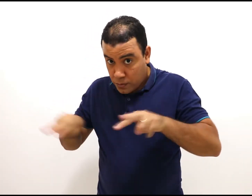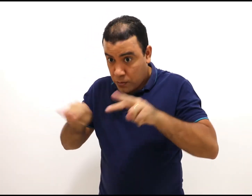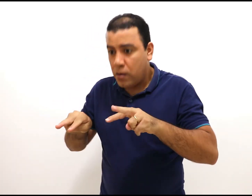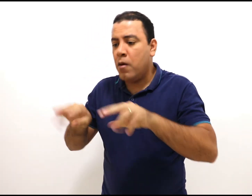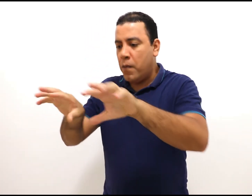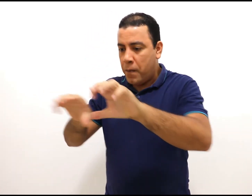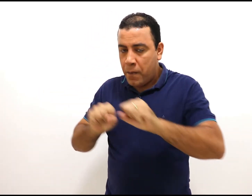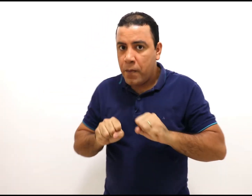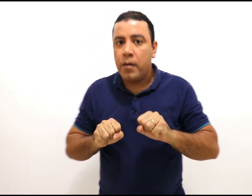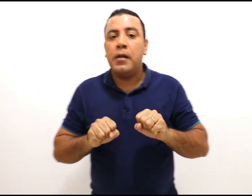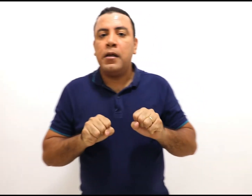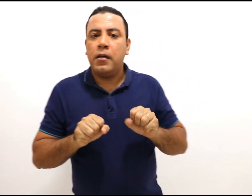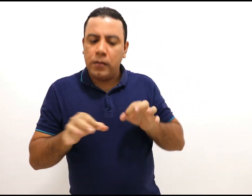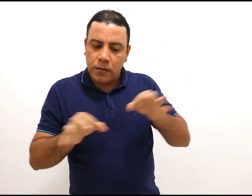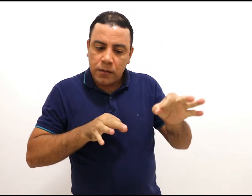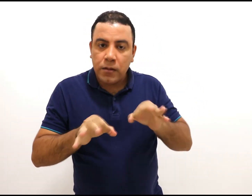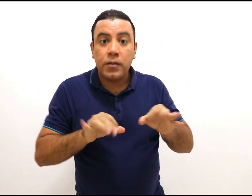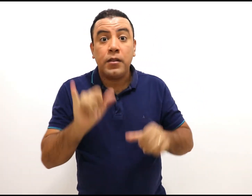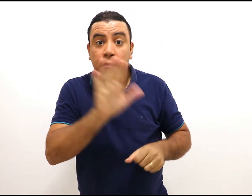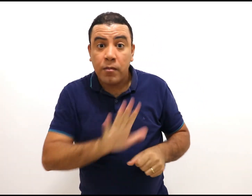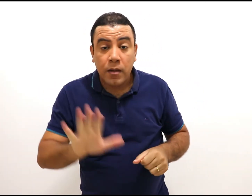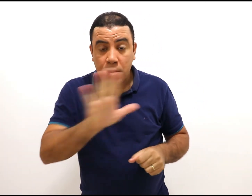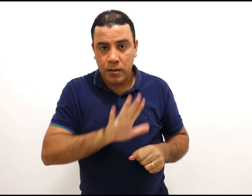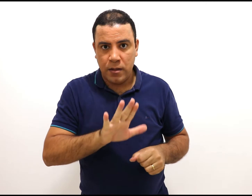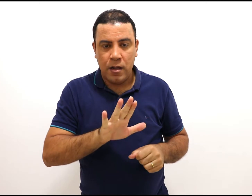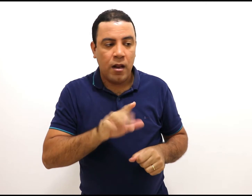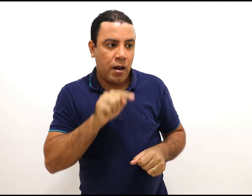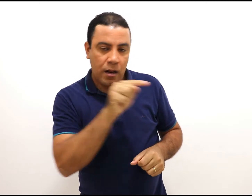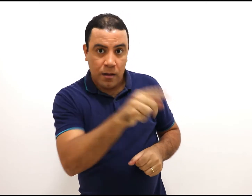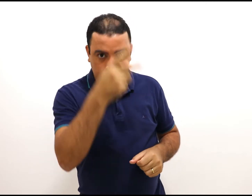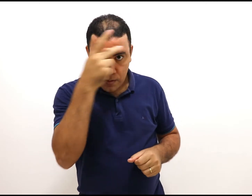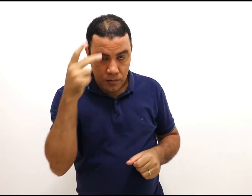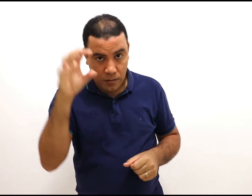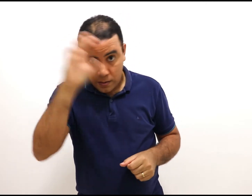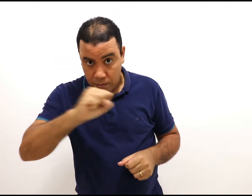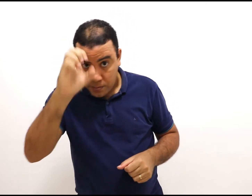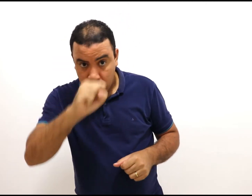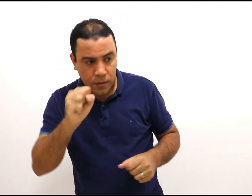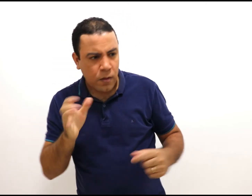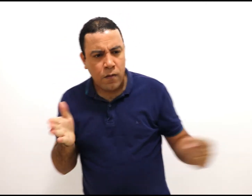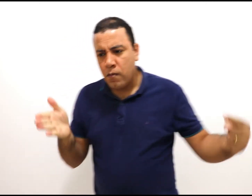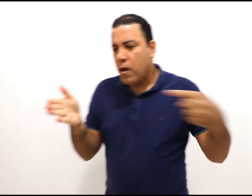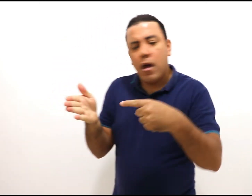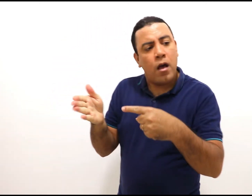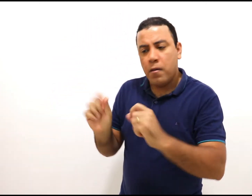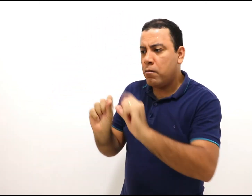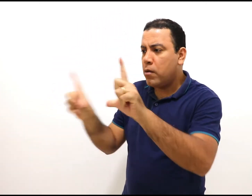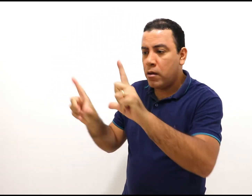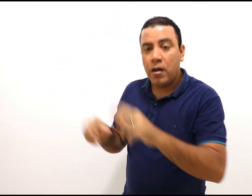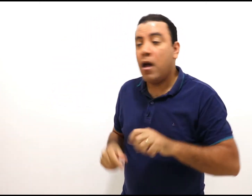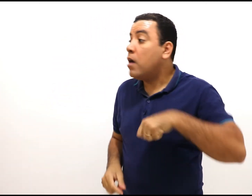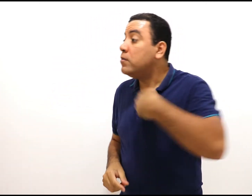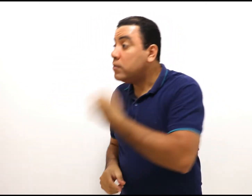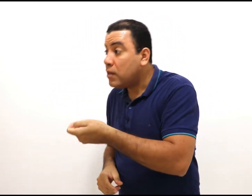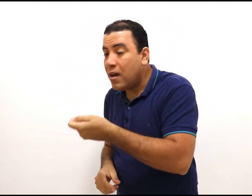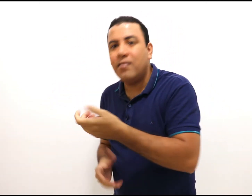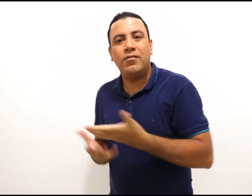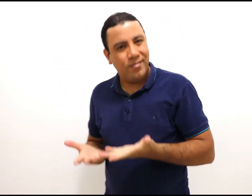usando imagens para estimular o aprendiz a expressar o sinal, ou ainda um conjunto de